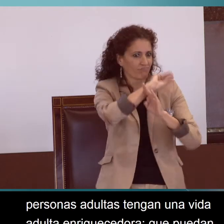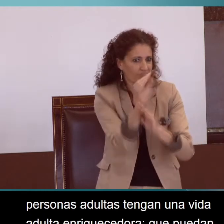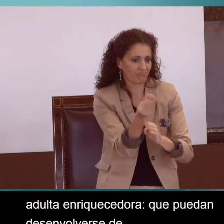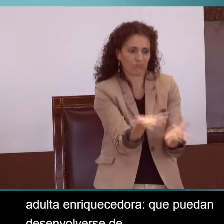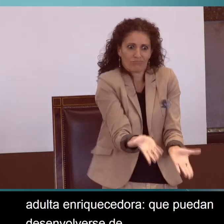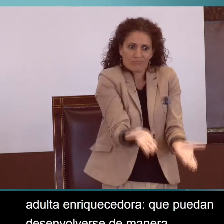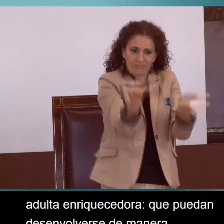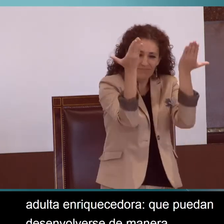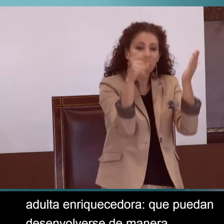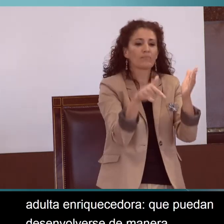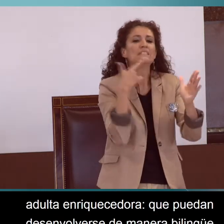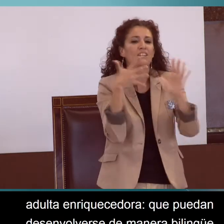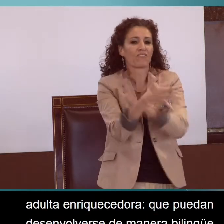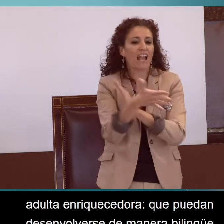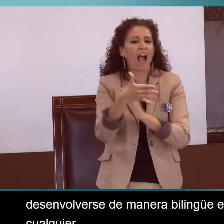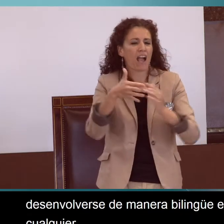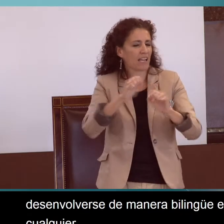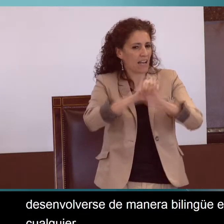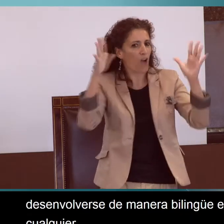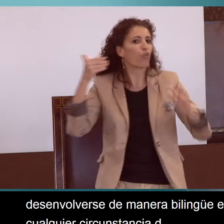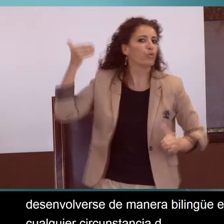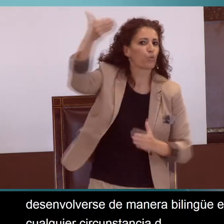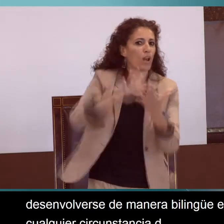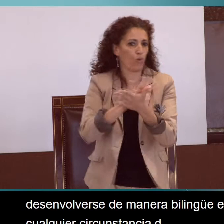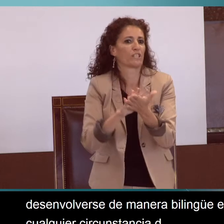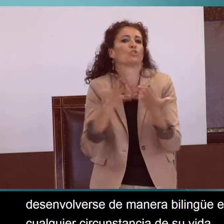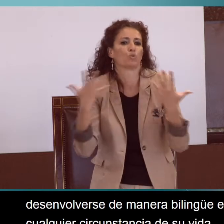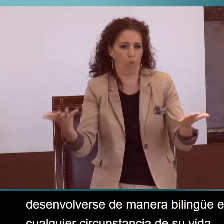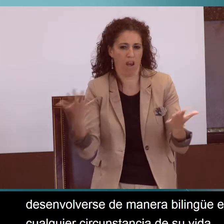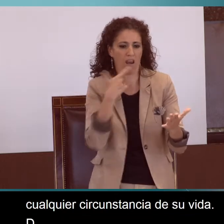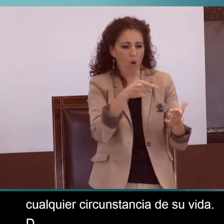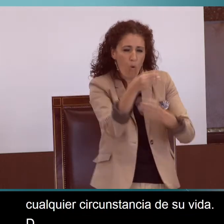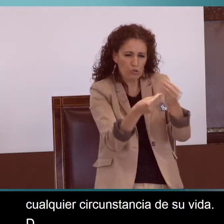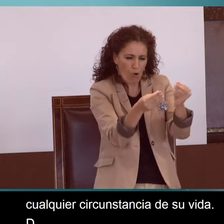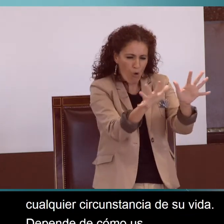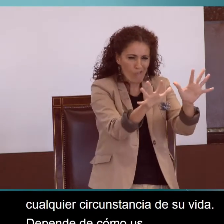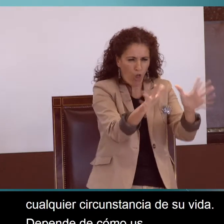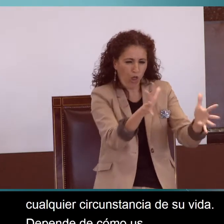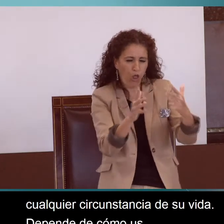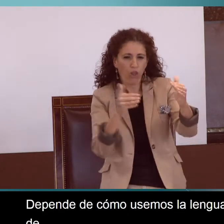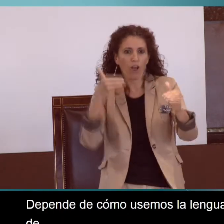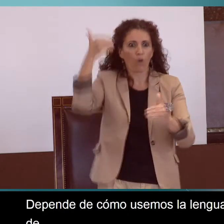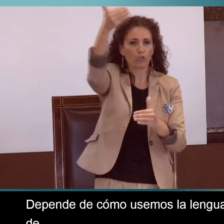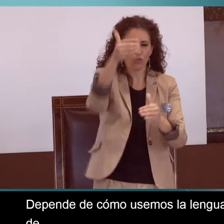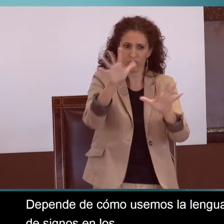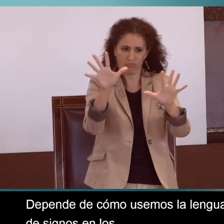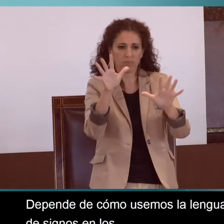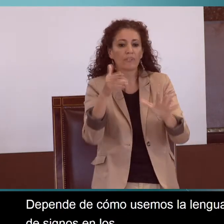Depende de cómo usemos la lengua de signos en los centros educativos, esto influirá en el futuro y en la transmisión de